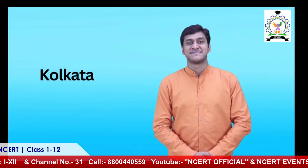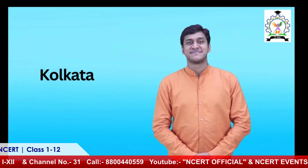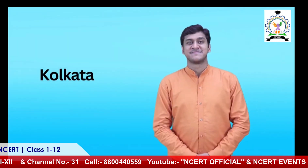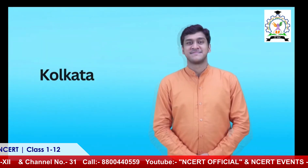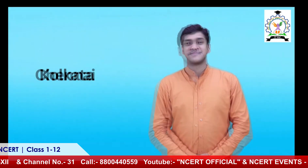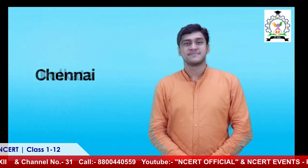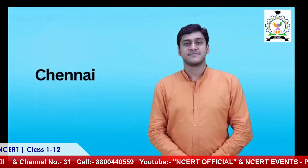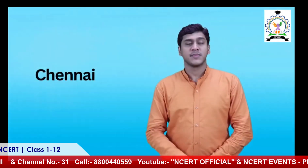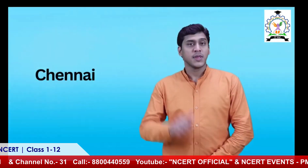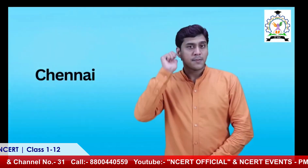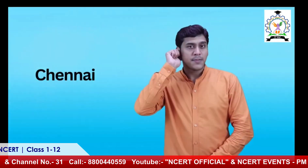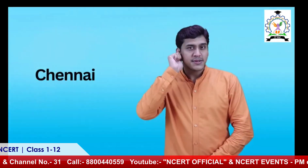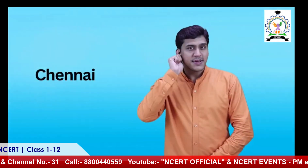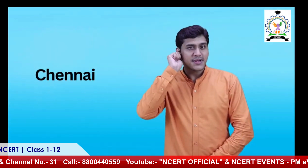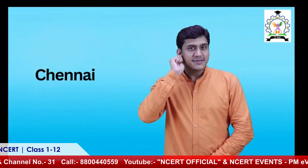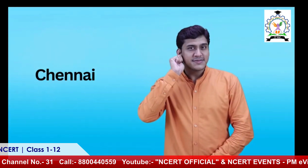कोलकाता,